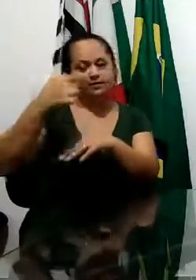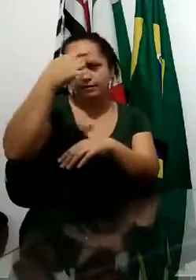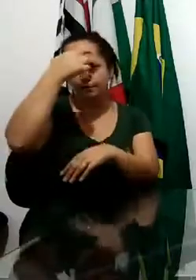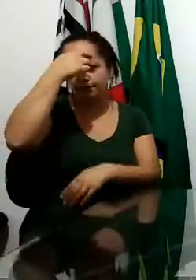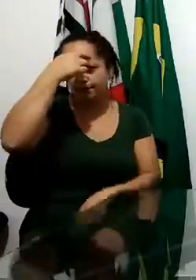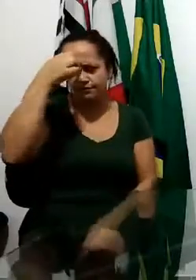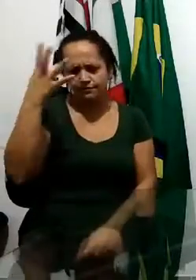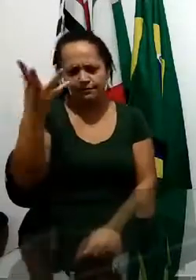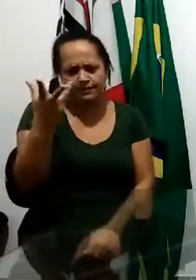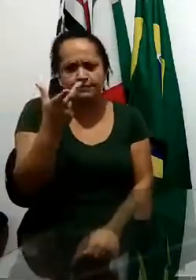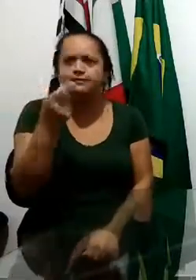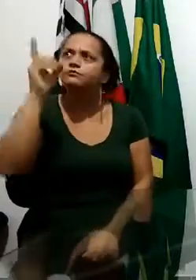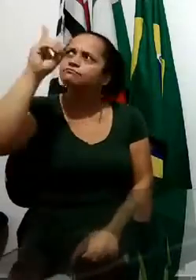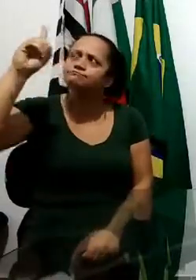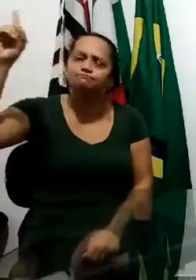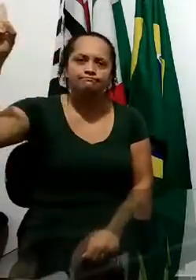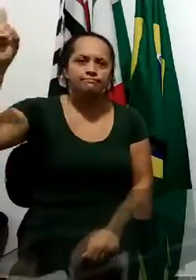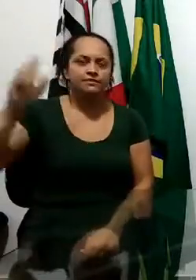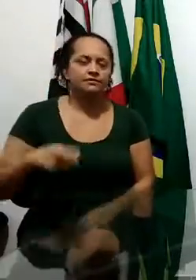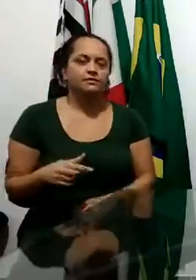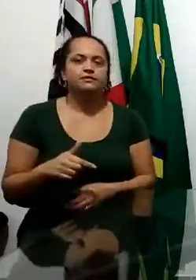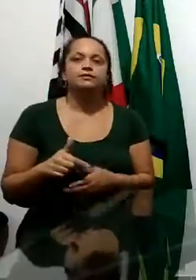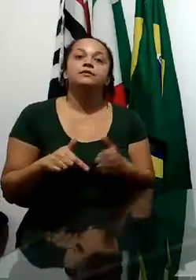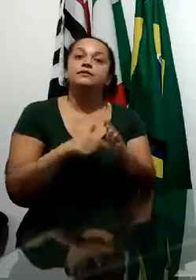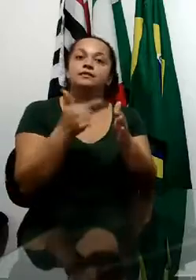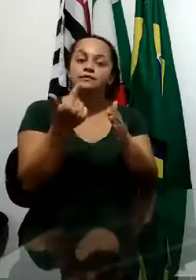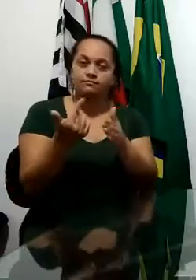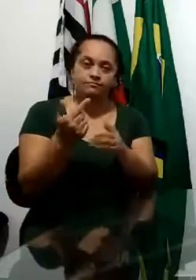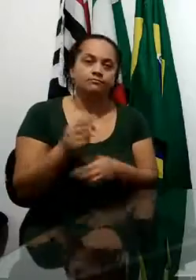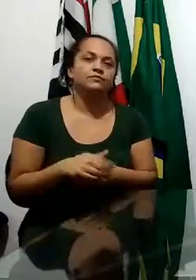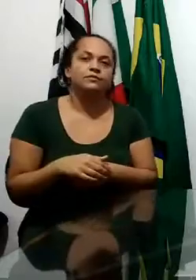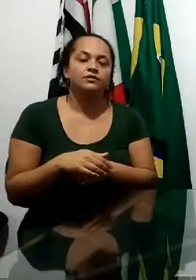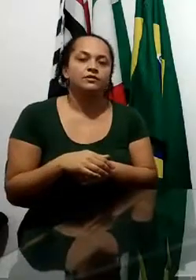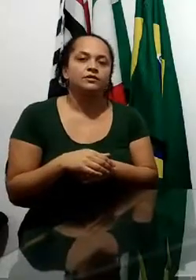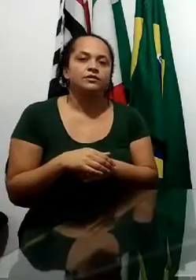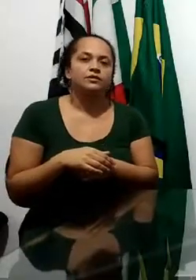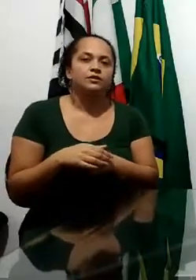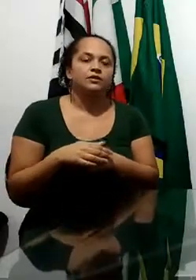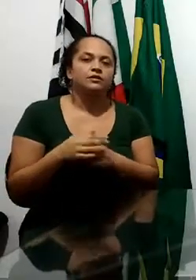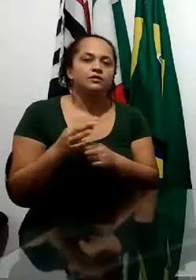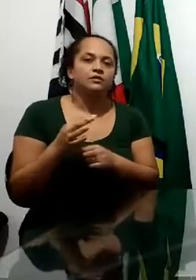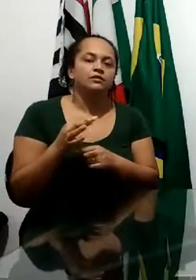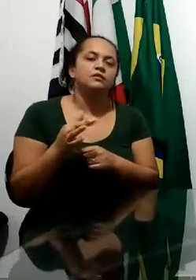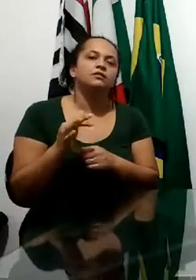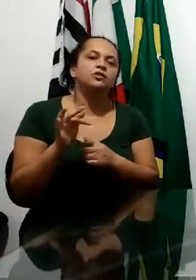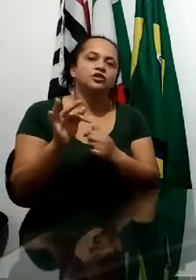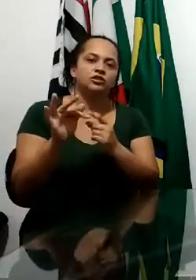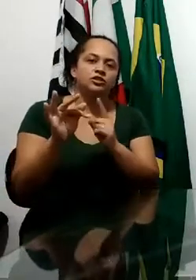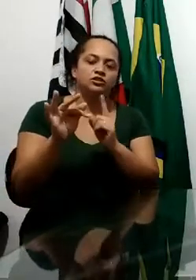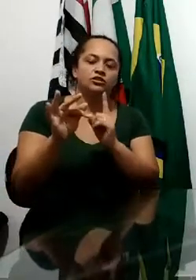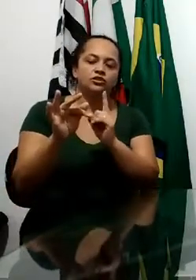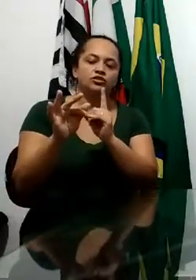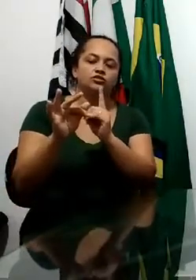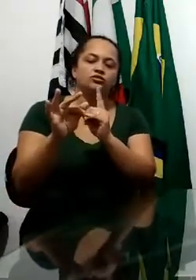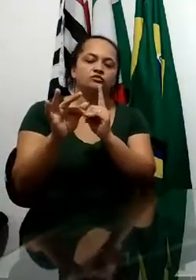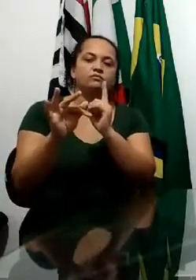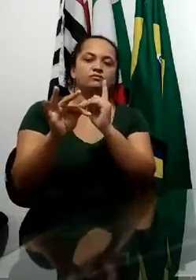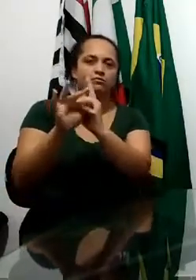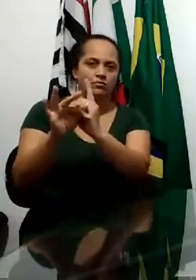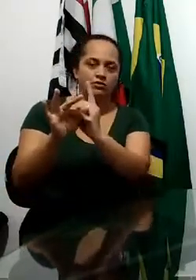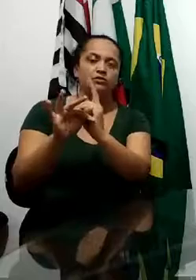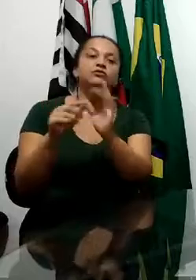Em 2ª carta de Paulo a Timóteo, no capítulo 1, do verso 8 ao 9, ele fala sobre isso, que